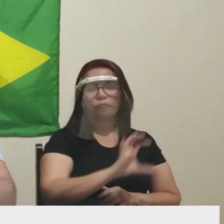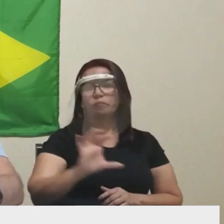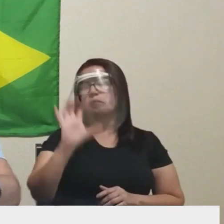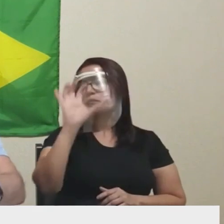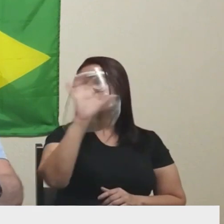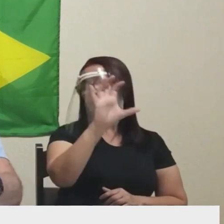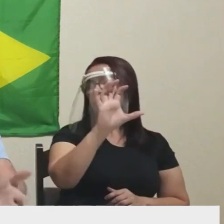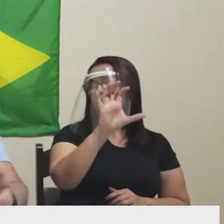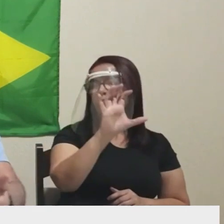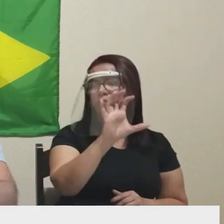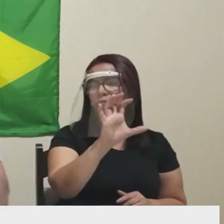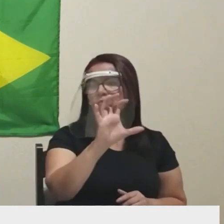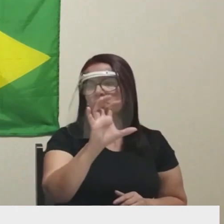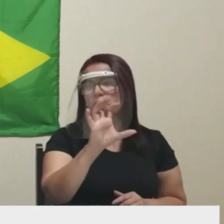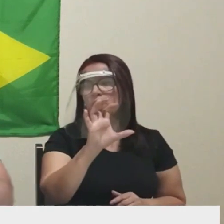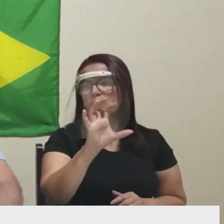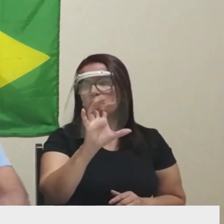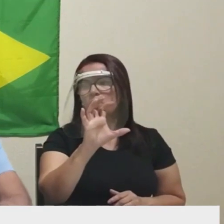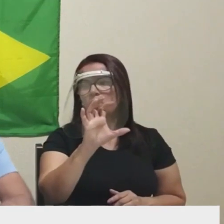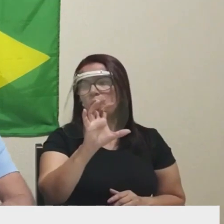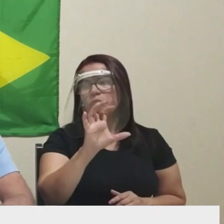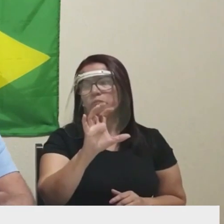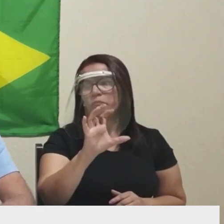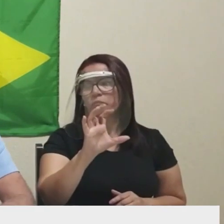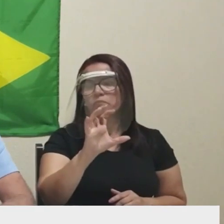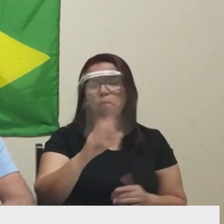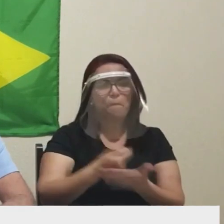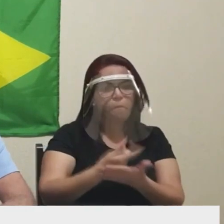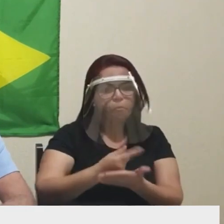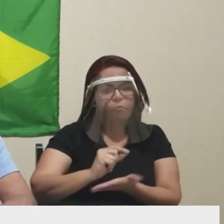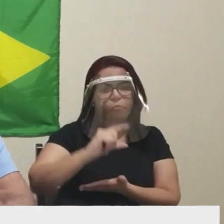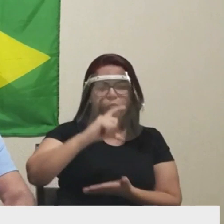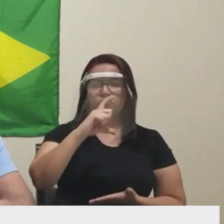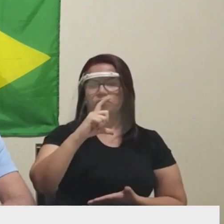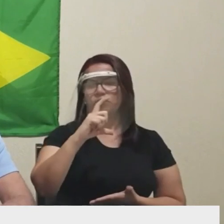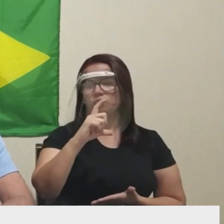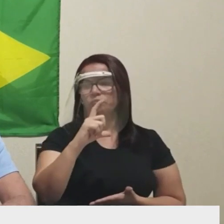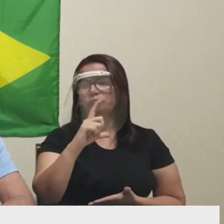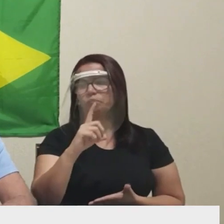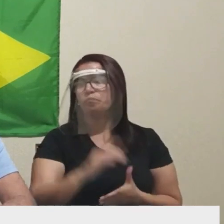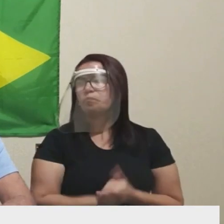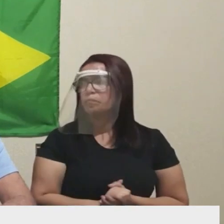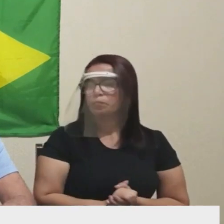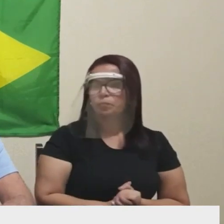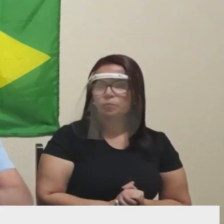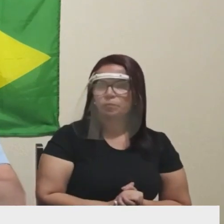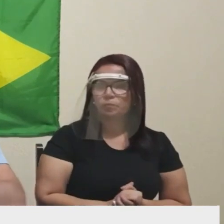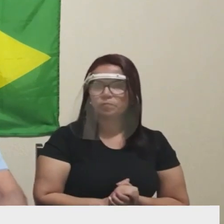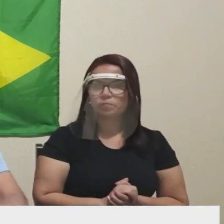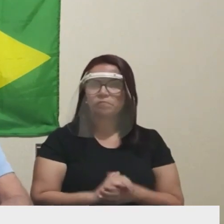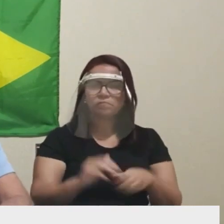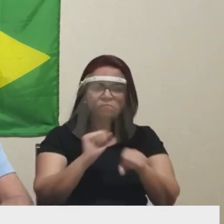Aí incluído o servidor civil, né? Os militares também. É enorme. Mas tudo bem, vamos lá. Espero